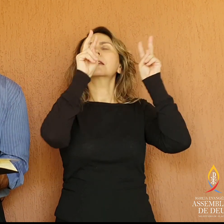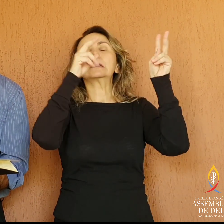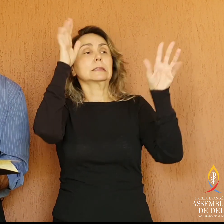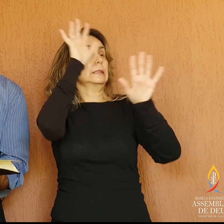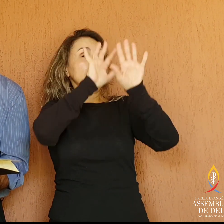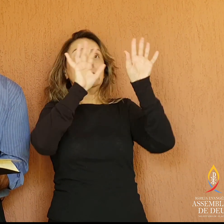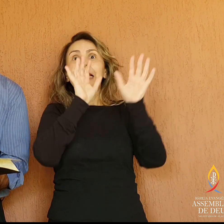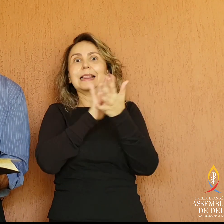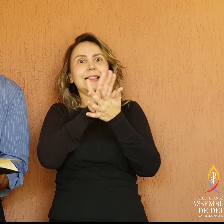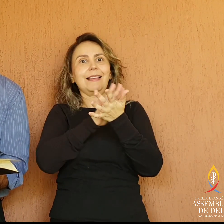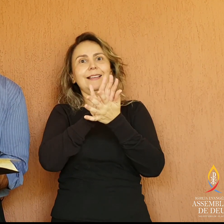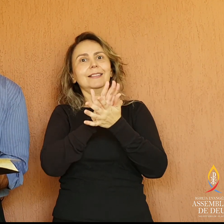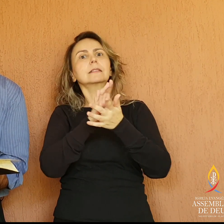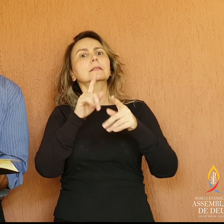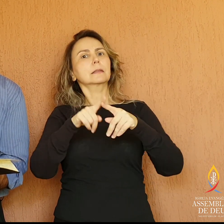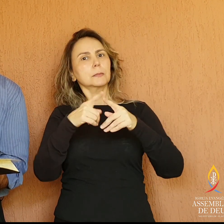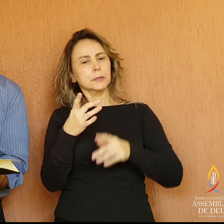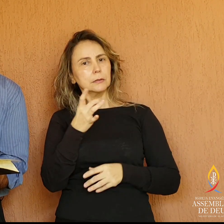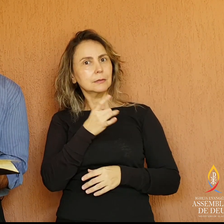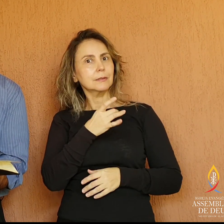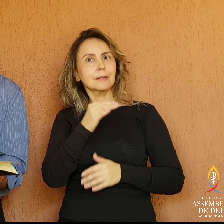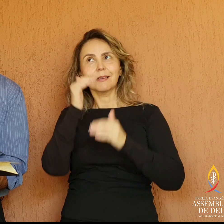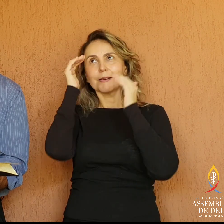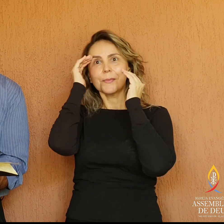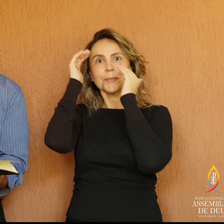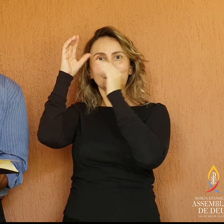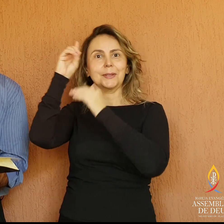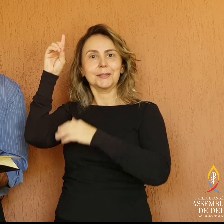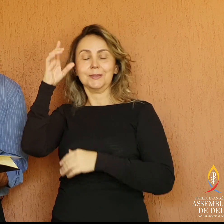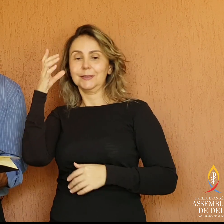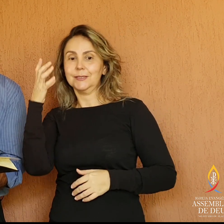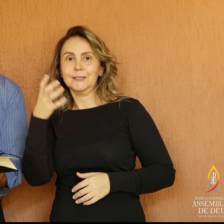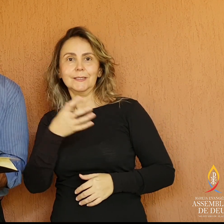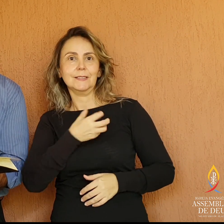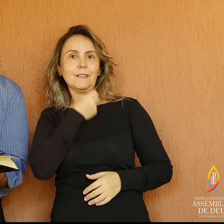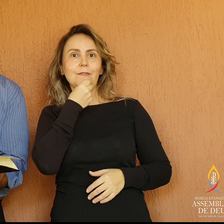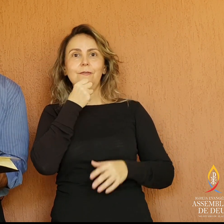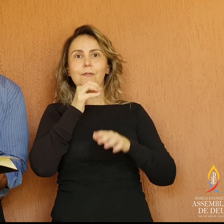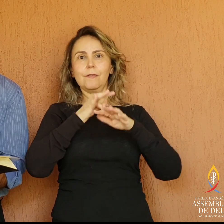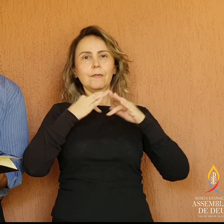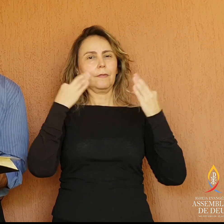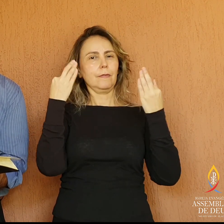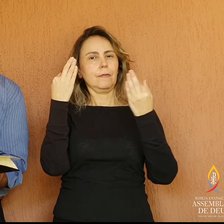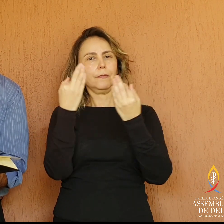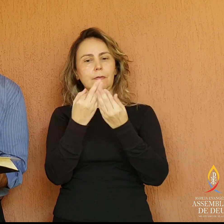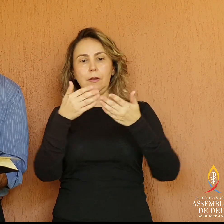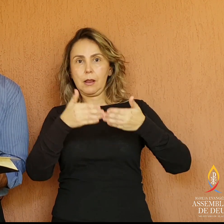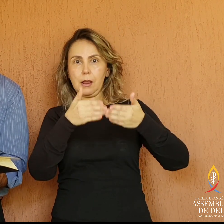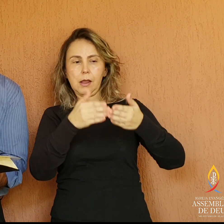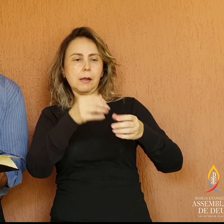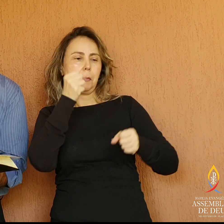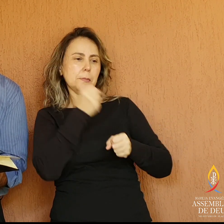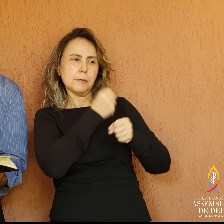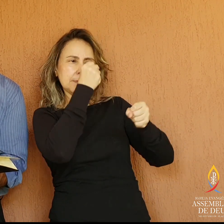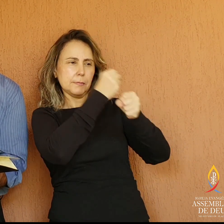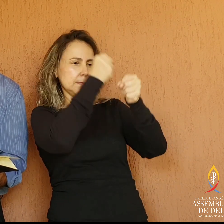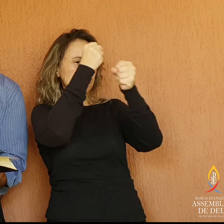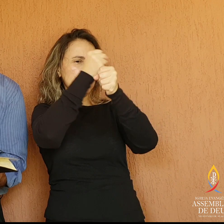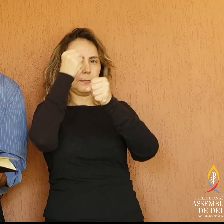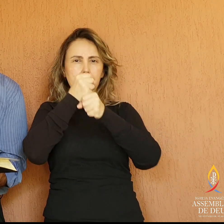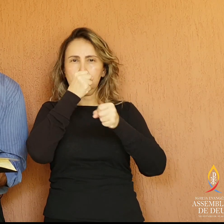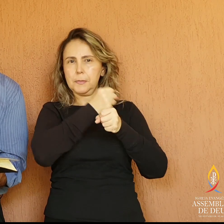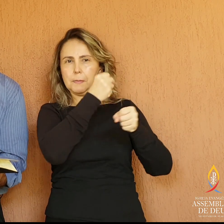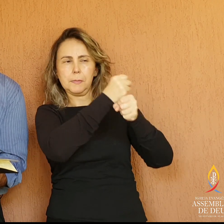temeu e, para a salvação da sua família, preparou a arca pela qual condenou